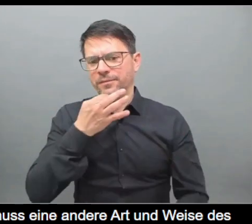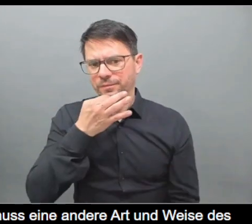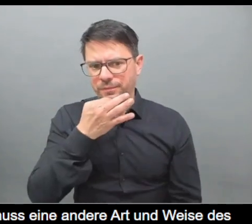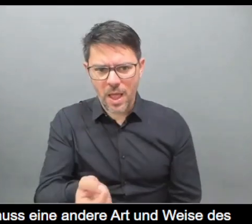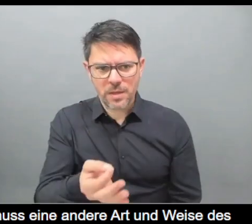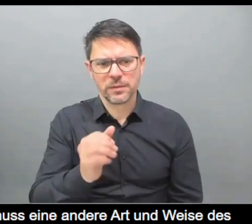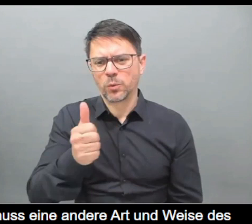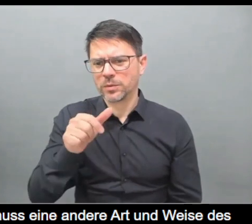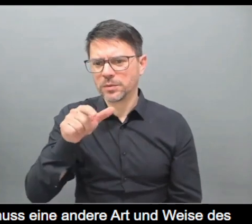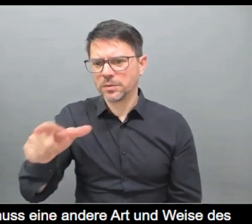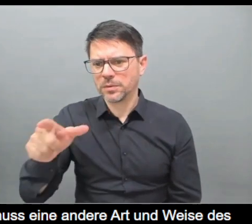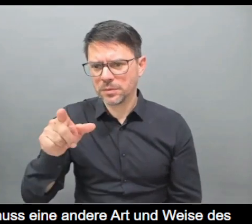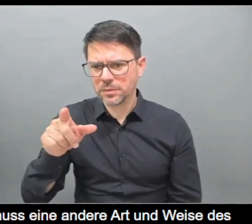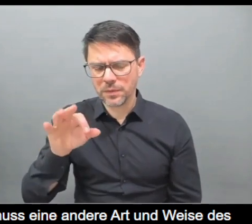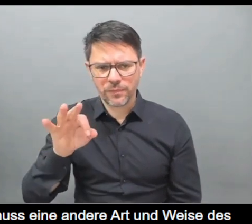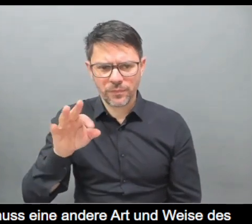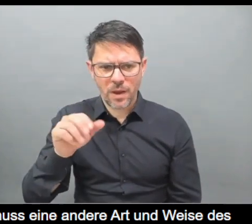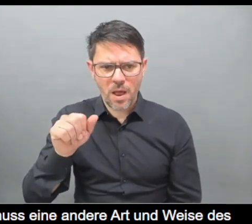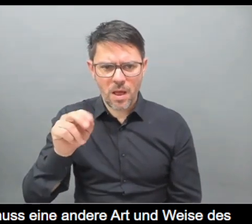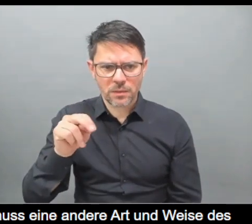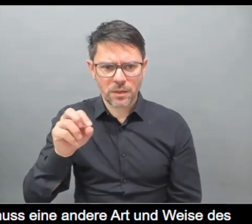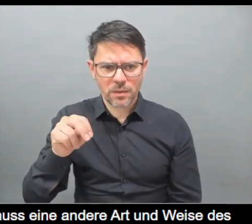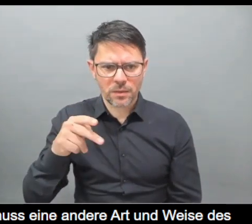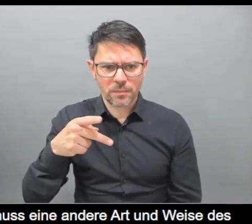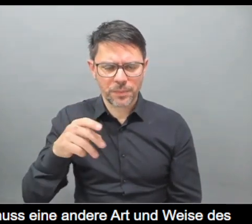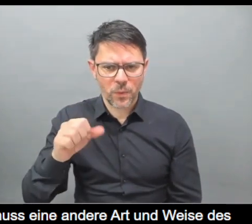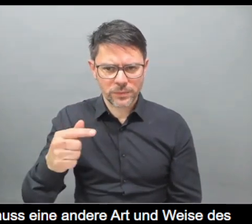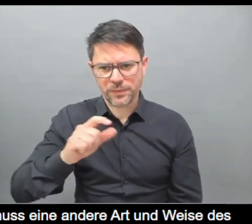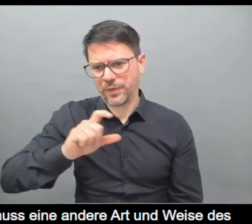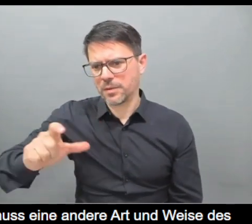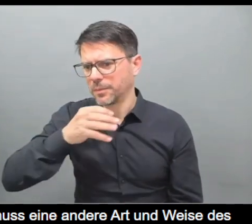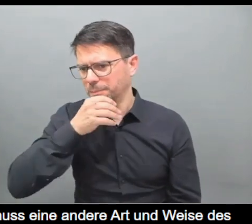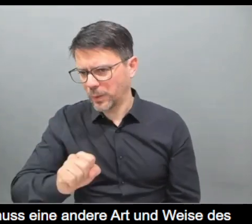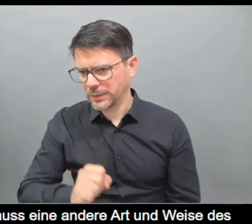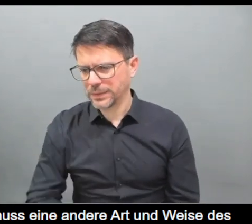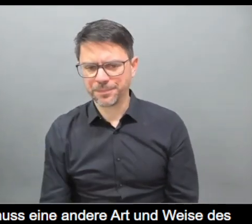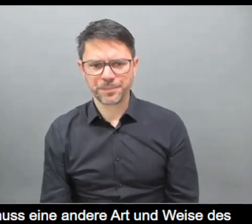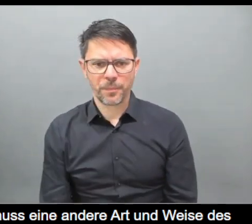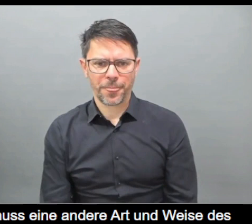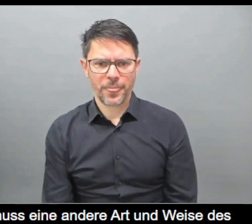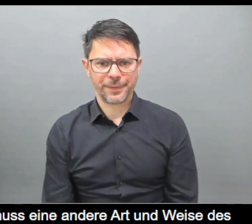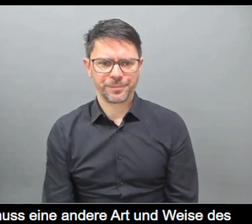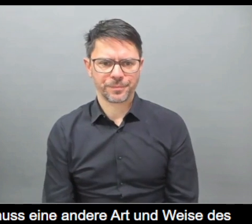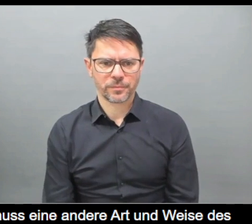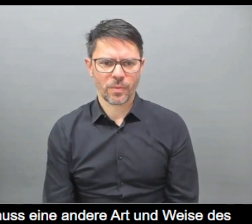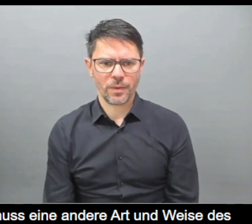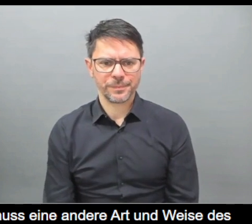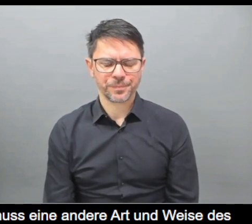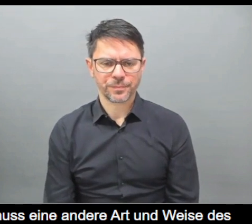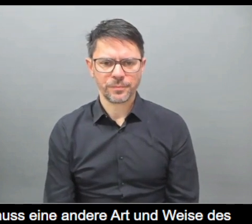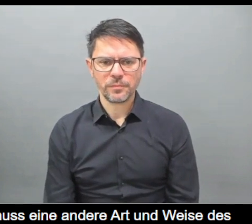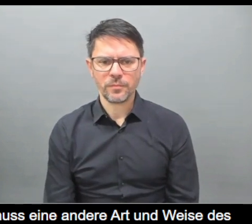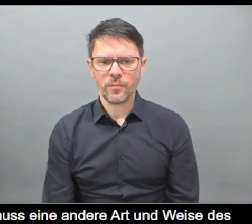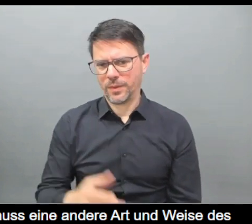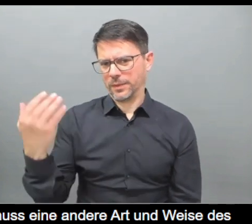etwa 50 Prozent der Kliniken in Grundversorgung in eine ambulante Struktur überführt werden müssen. Muss man sich darunter vorstellen, bitte.